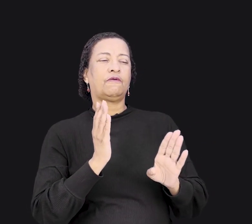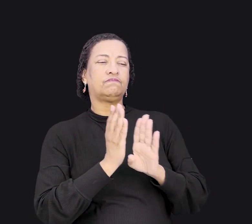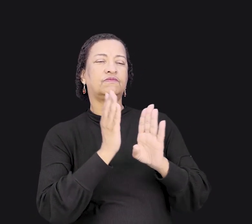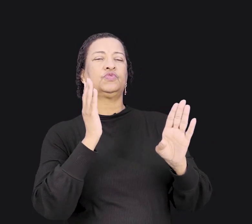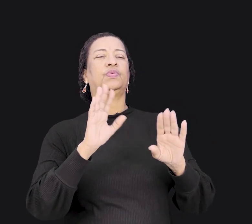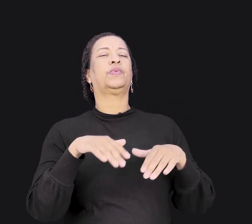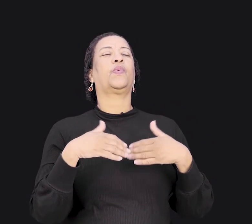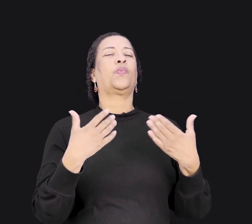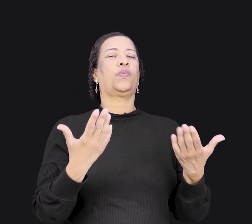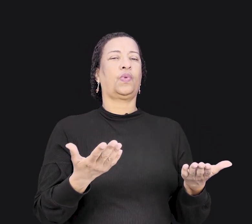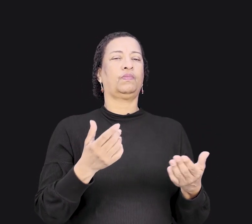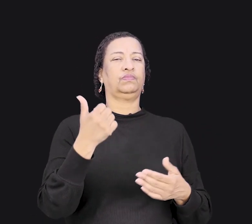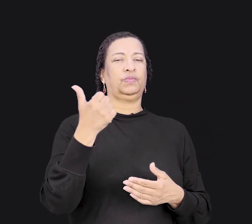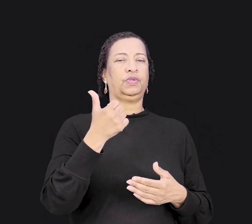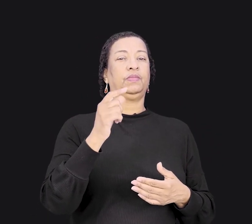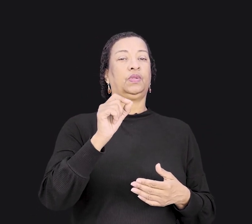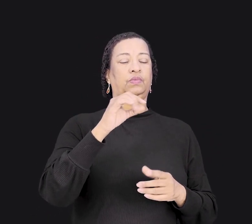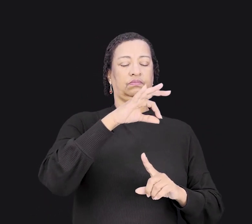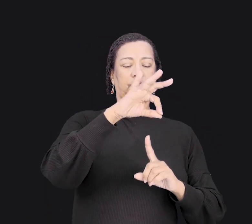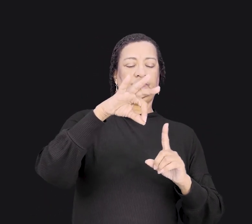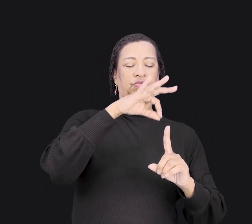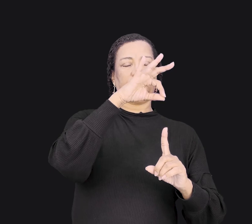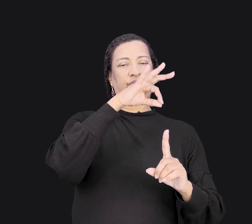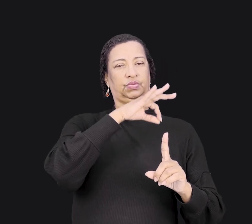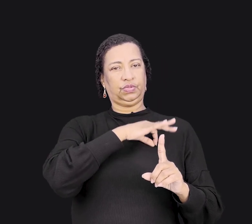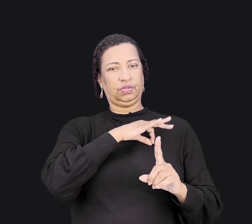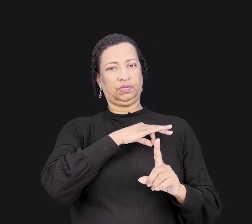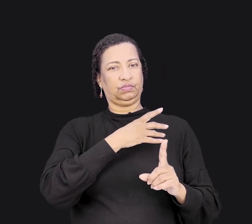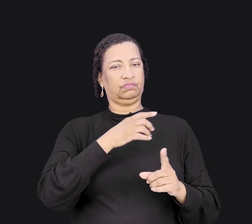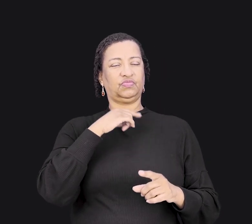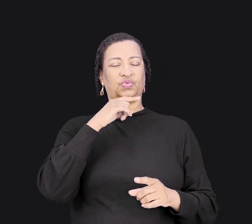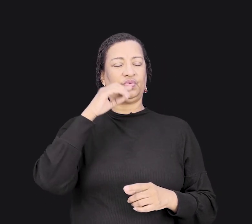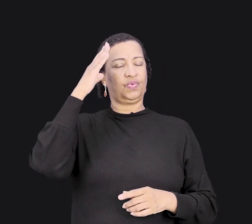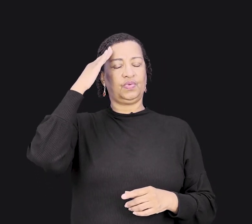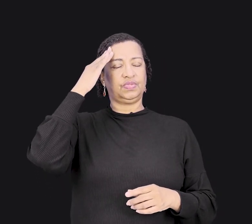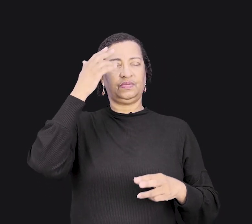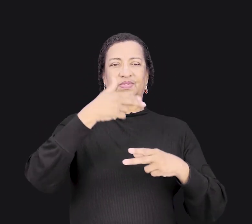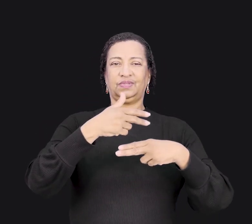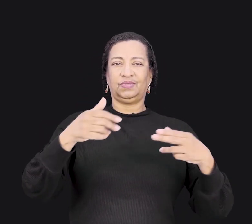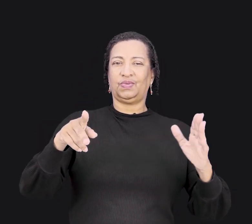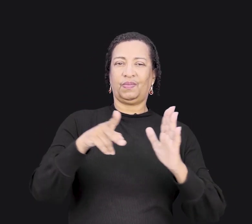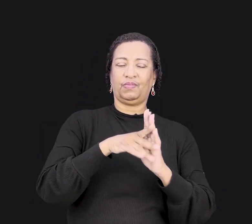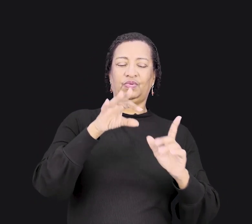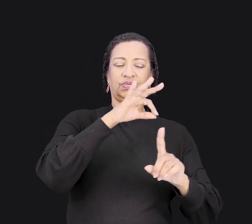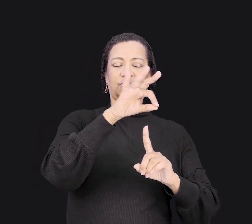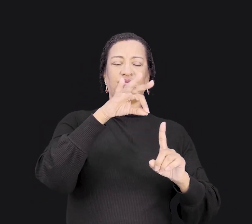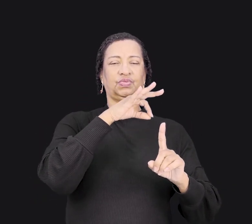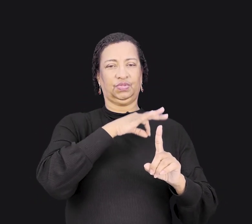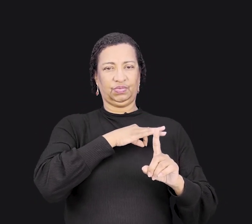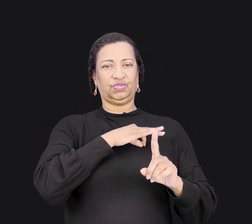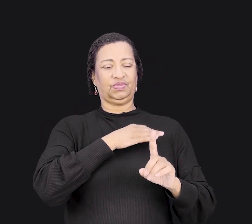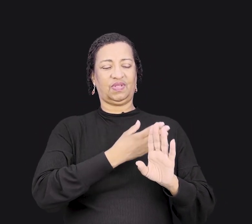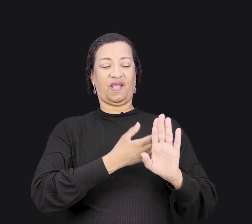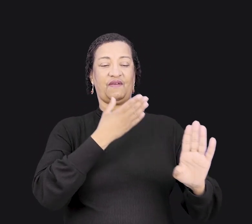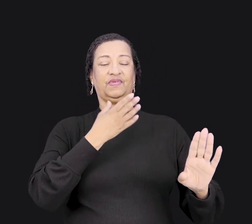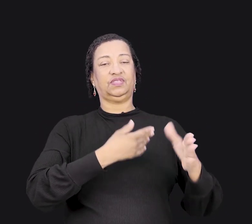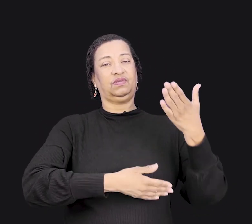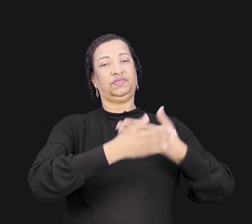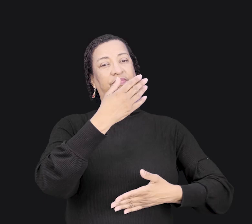A primeira chave é o Espírito Santo. Não dá para entender coisas espirituais sem o Espírito Santo.